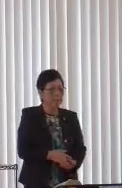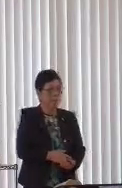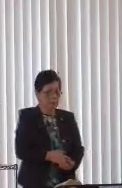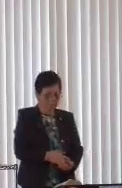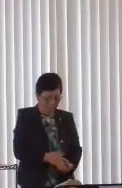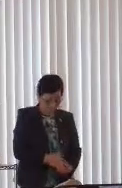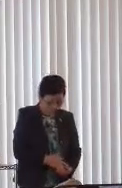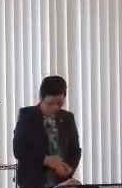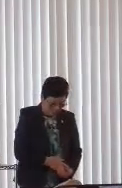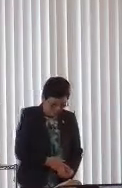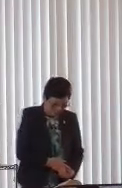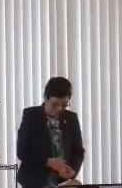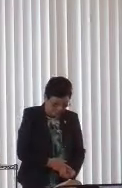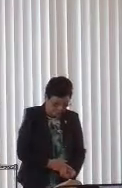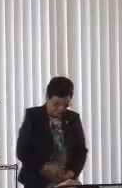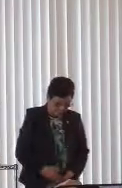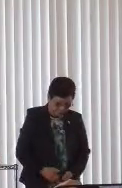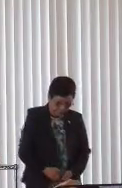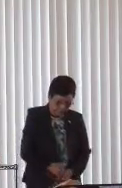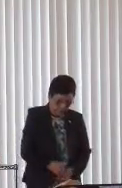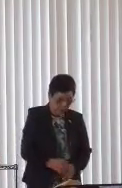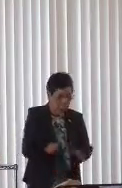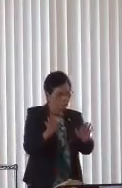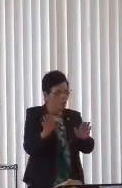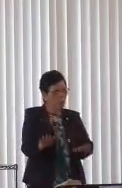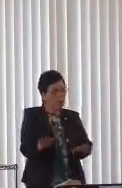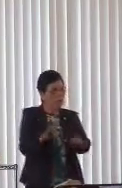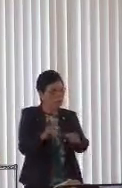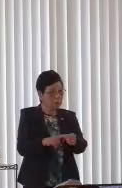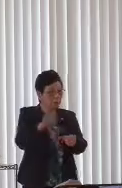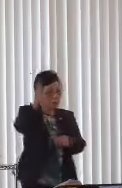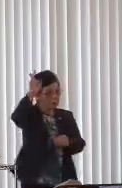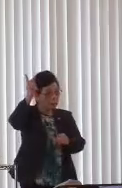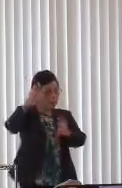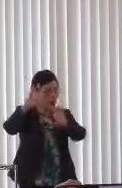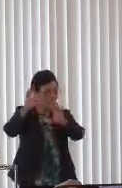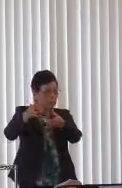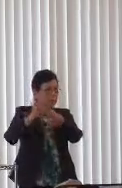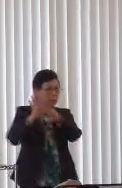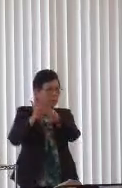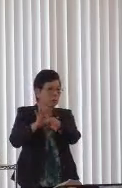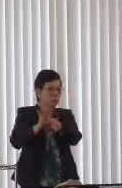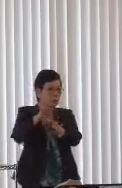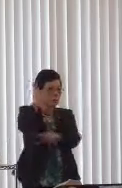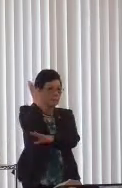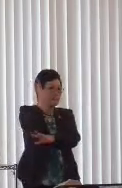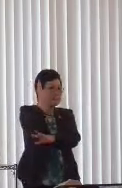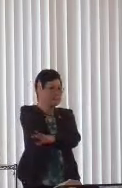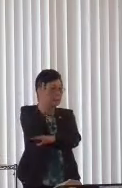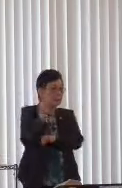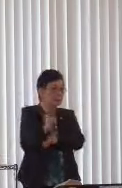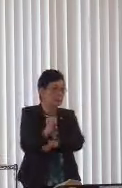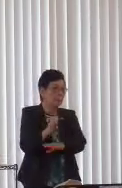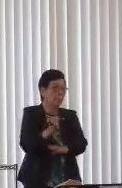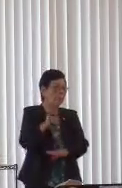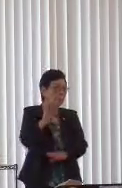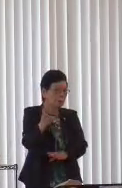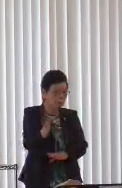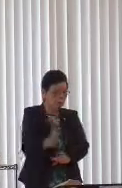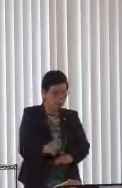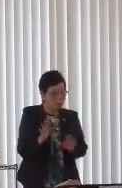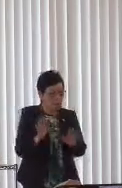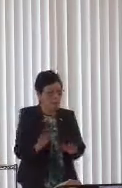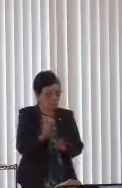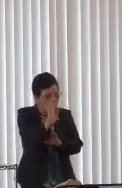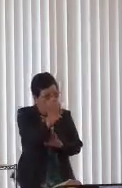以上であります。で、今年は神の国についてお話をしてまいりましたけれども、